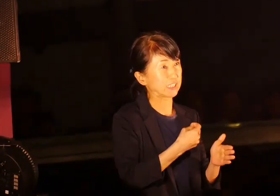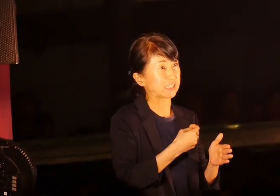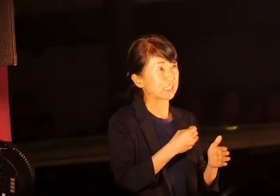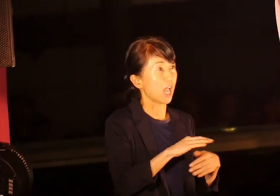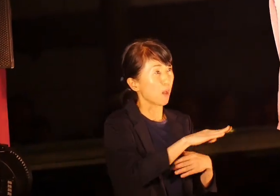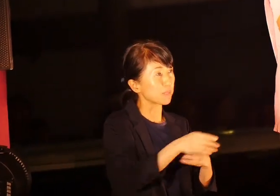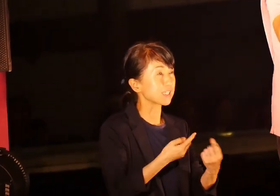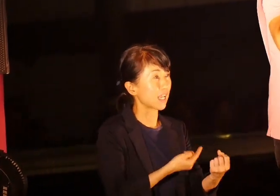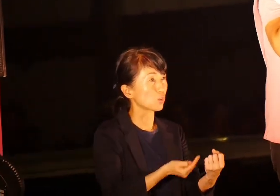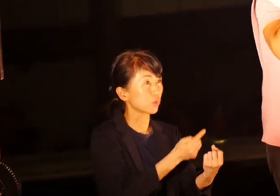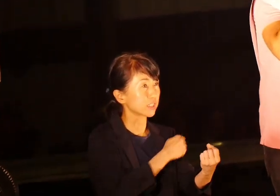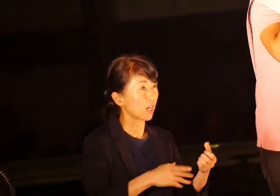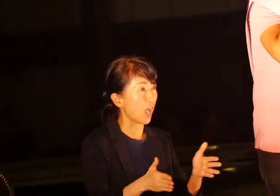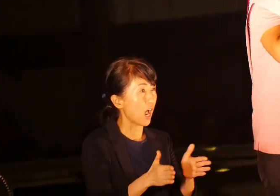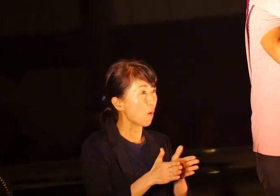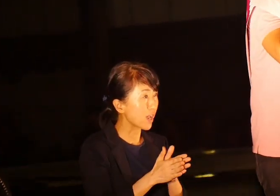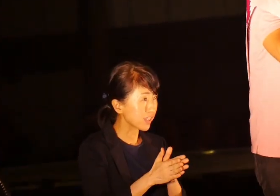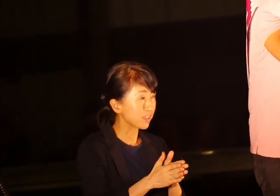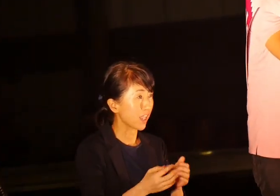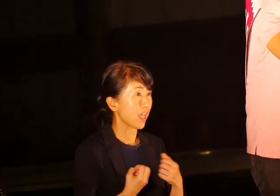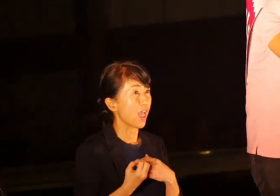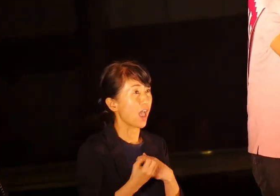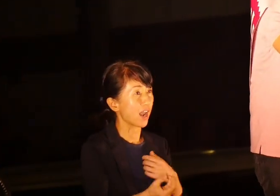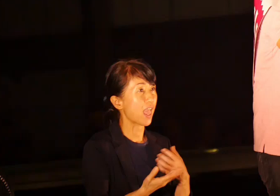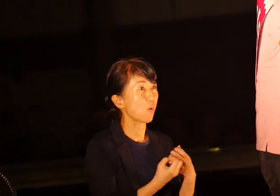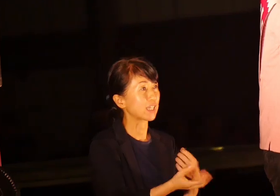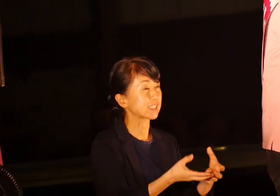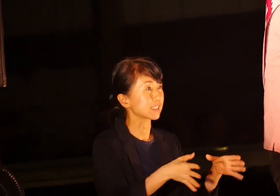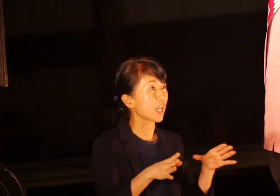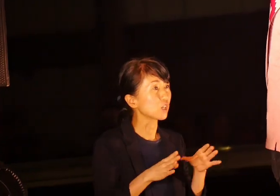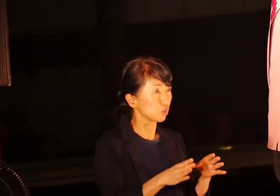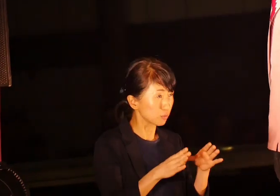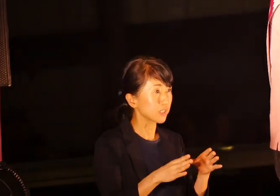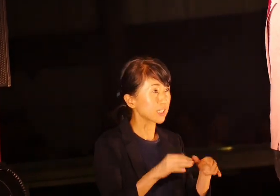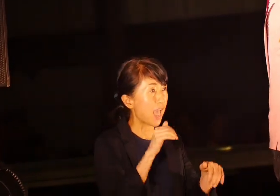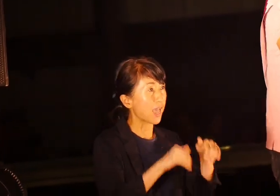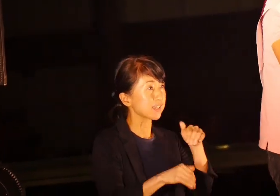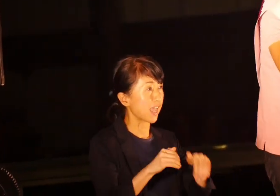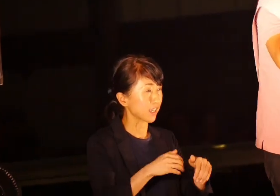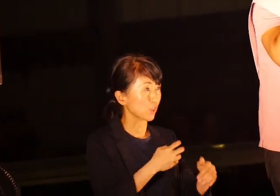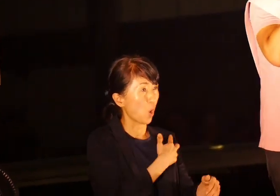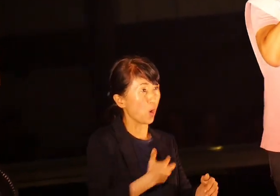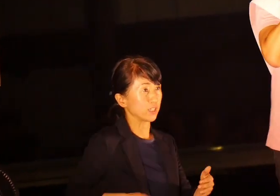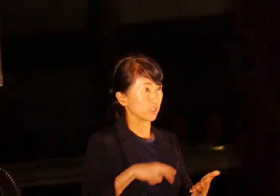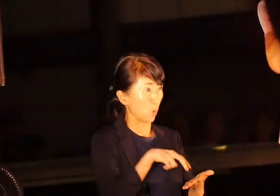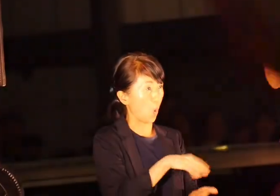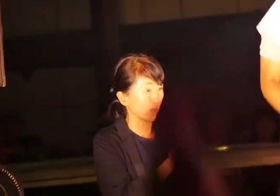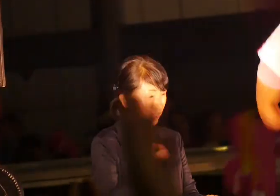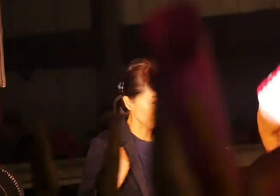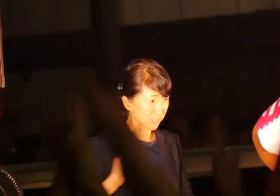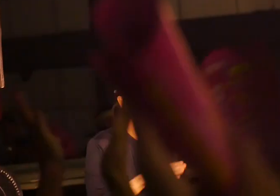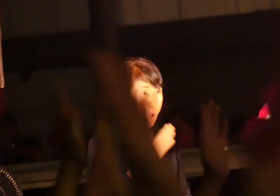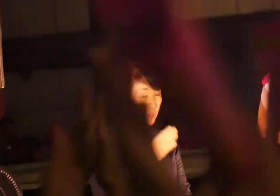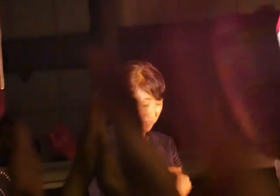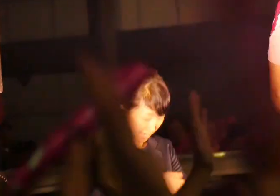で私たち令和新選組は今回の選挙出ることができました。本当にありがとうございます。